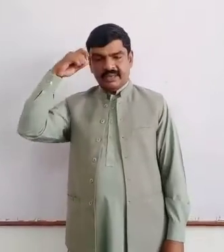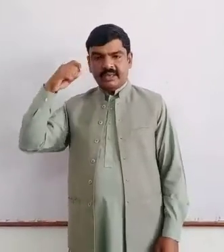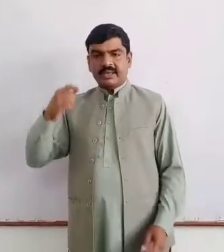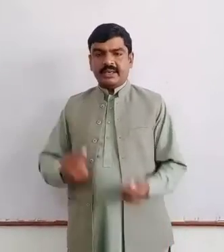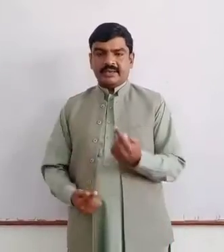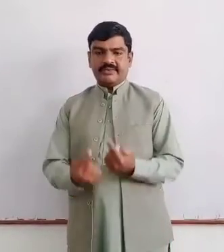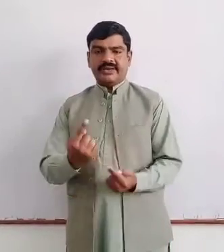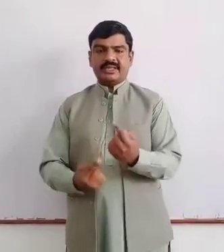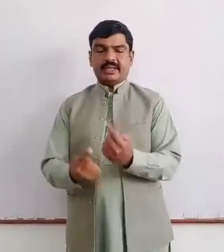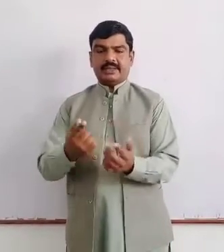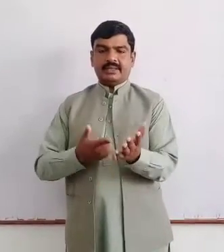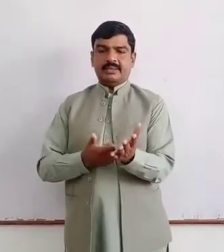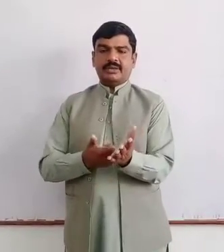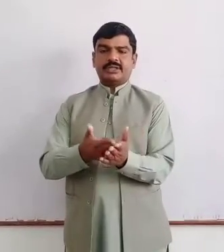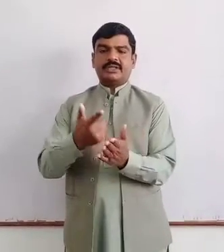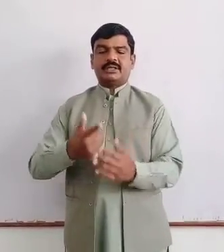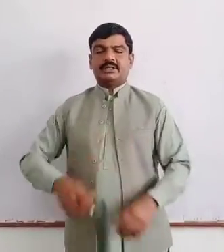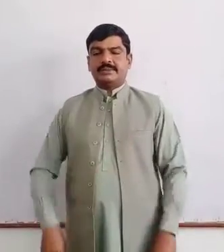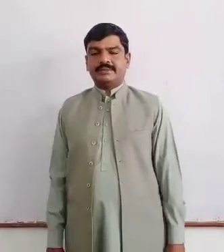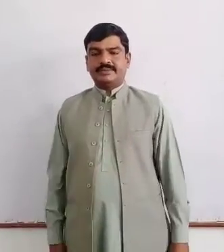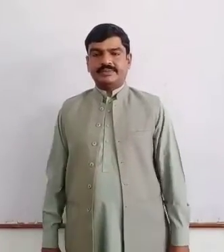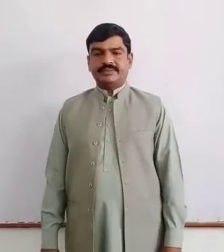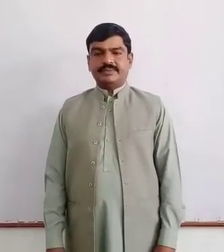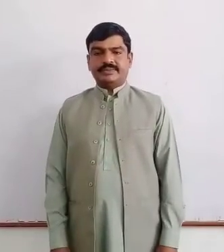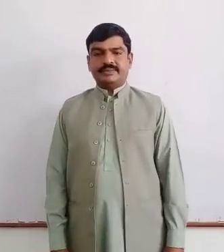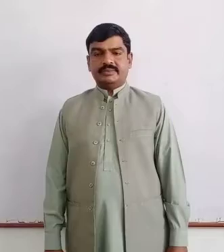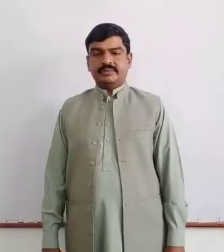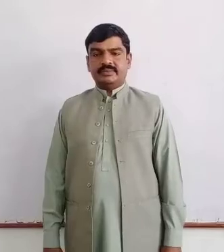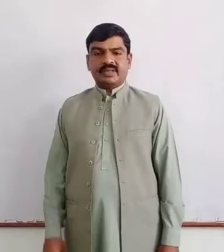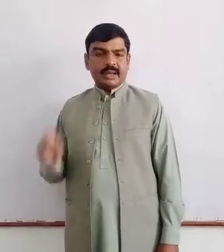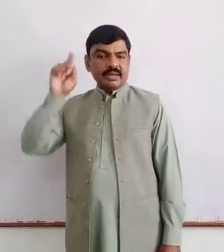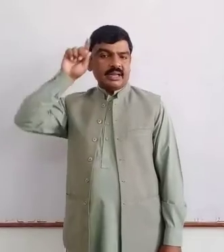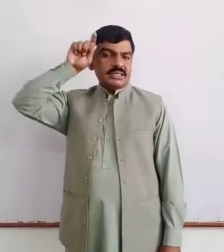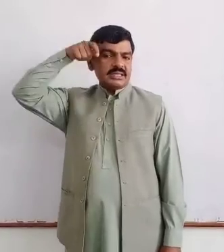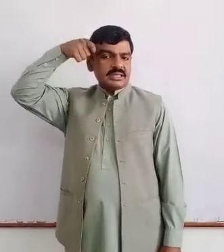की फसलें ये भी हो सकता है। खैबर एजेंसी। खैबर एजेंसी